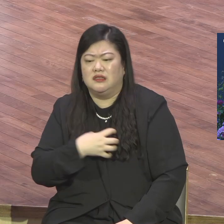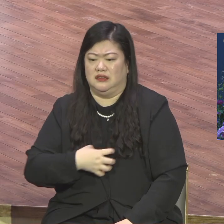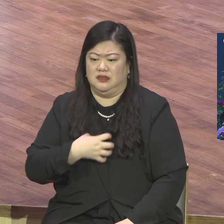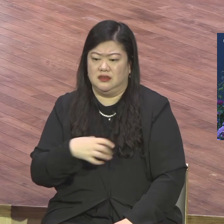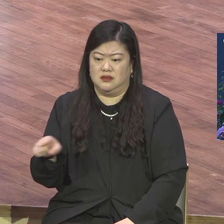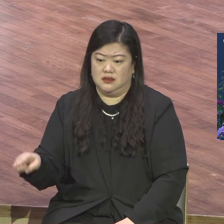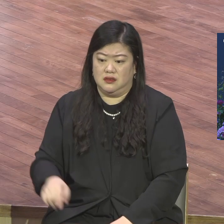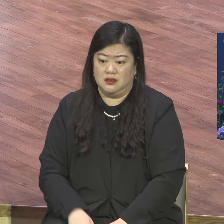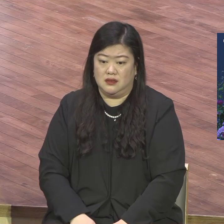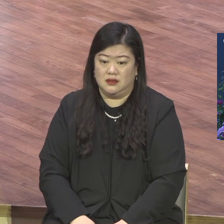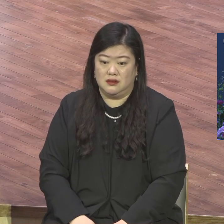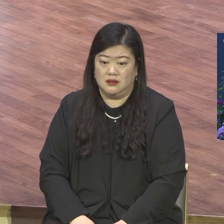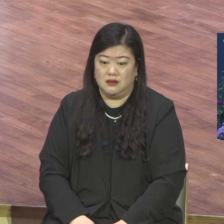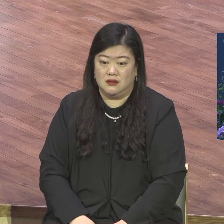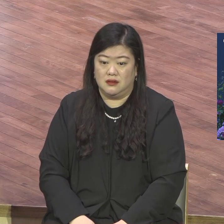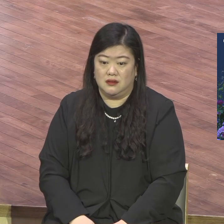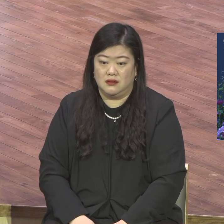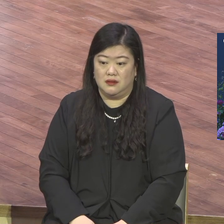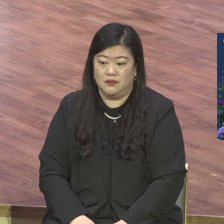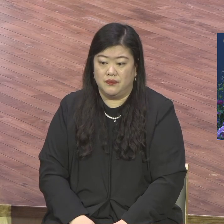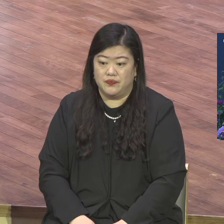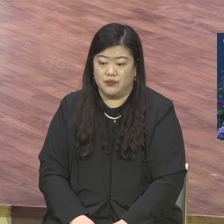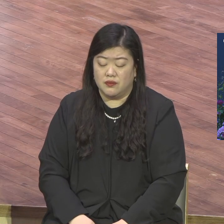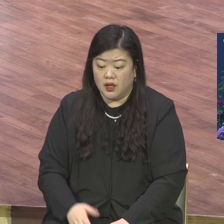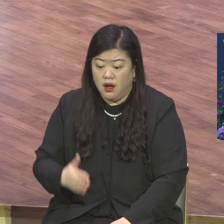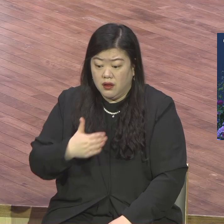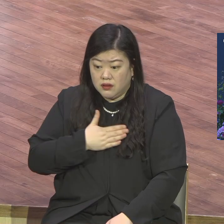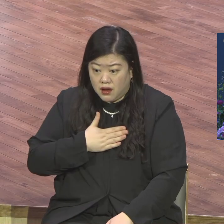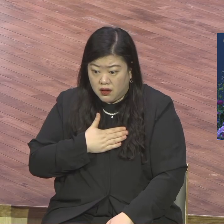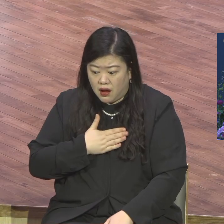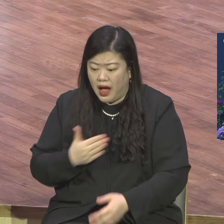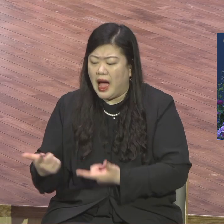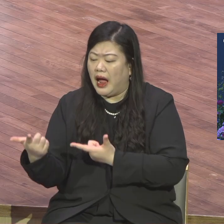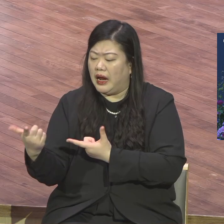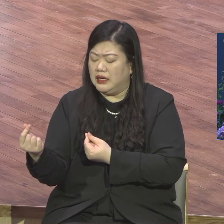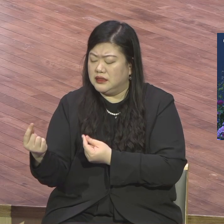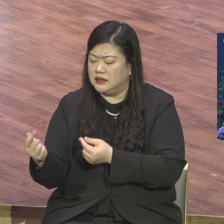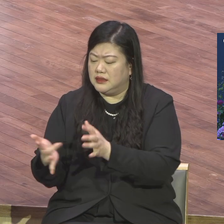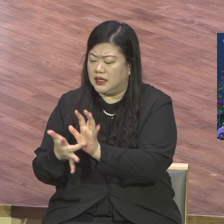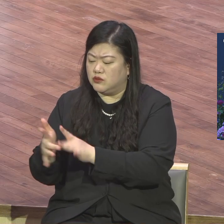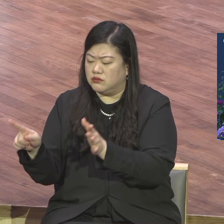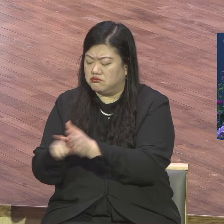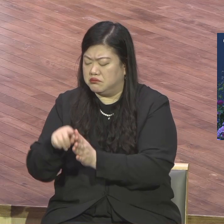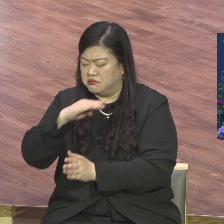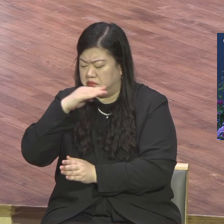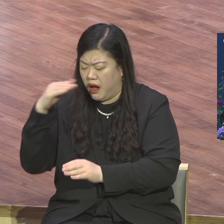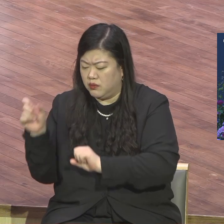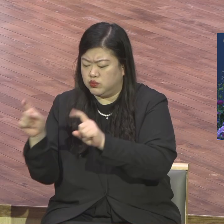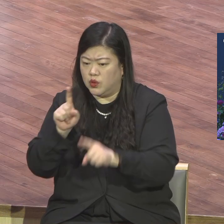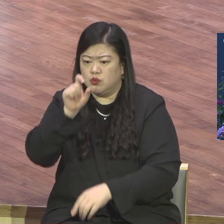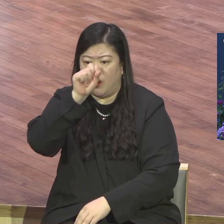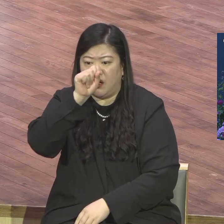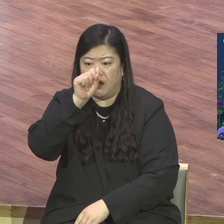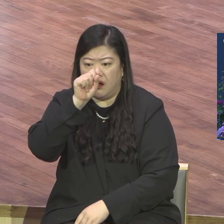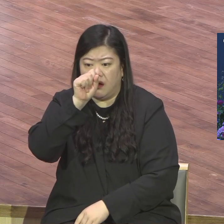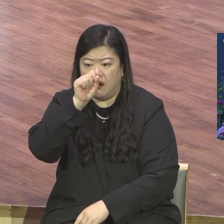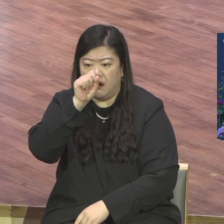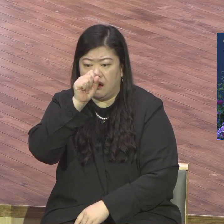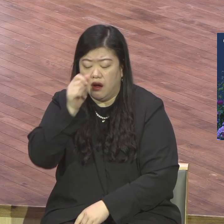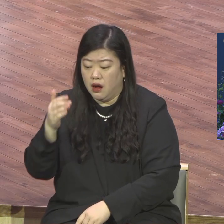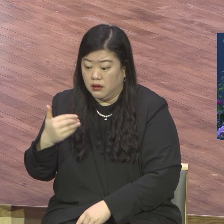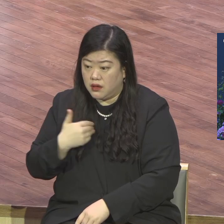저주를 받고 있으니 종교생활을 하고 있으니 이 고통이 너무 크다는 거예요. 자기는 이방인에게도 부름